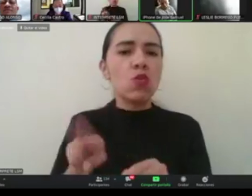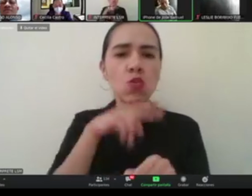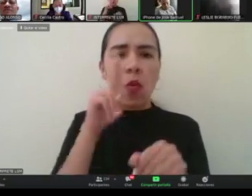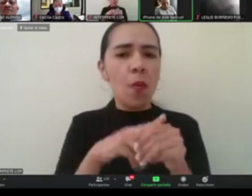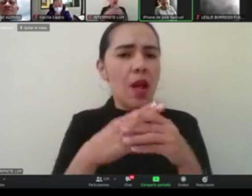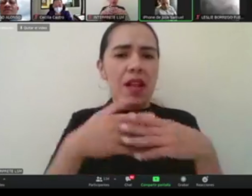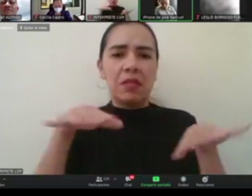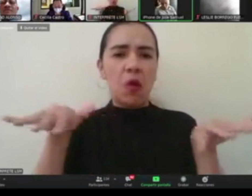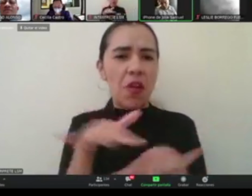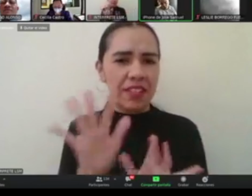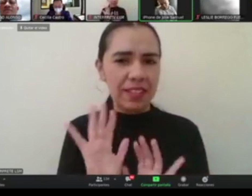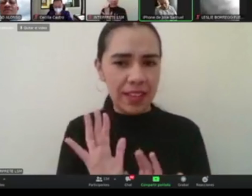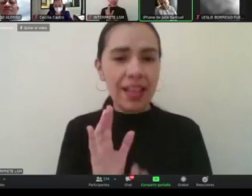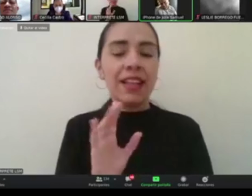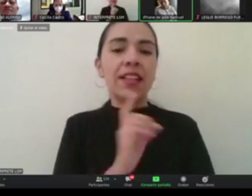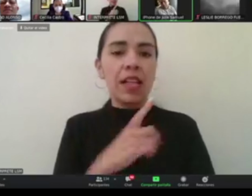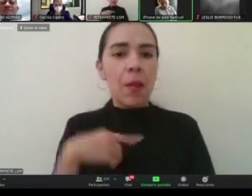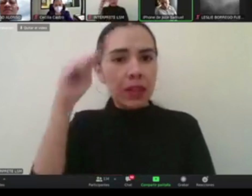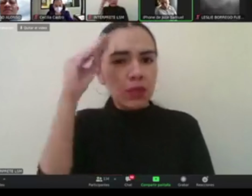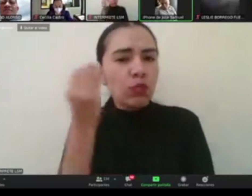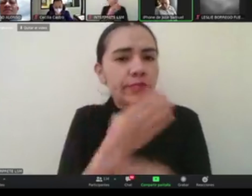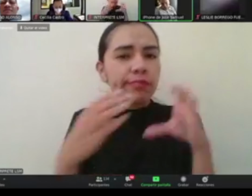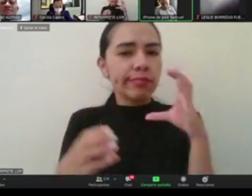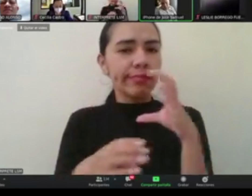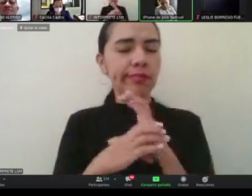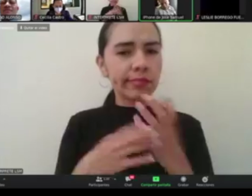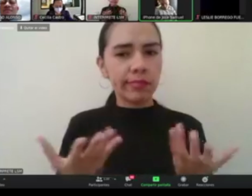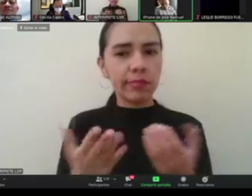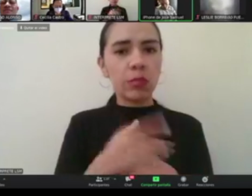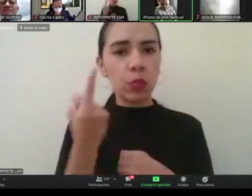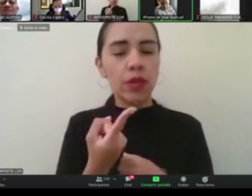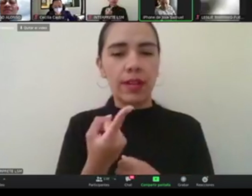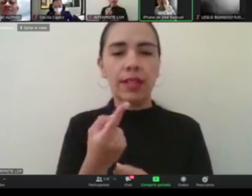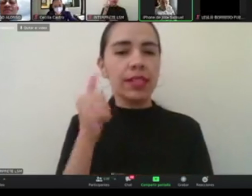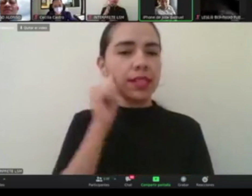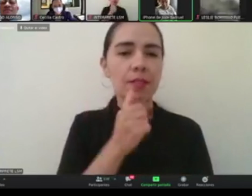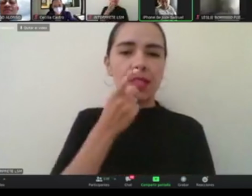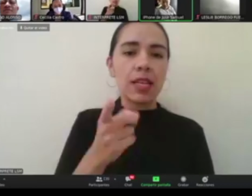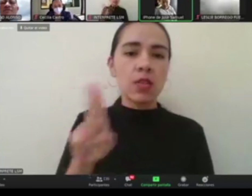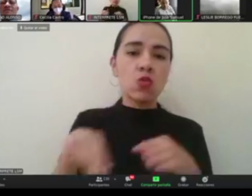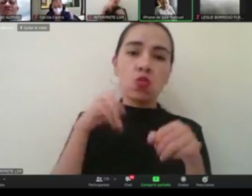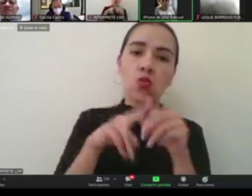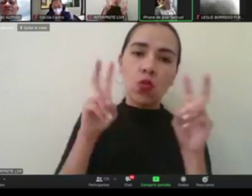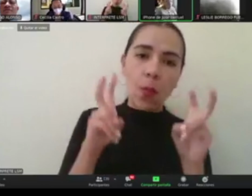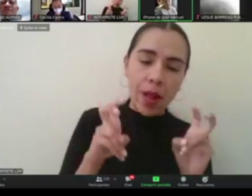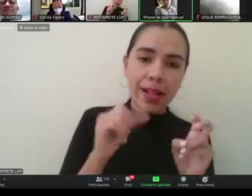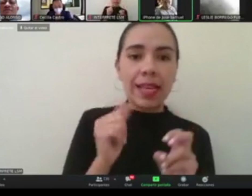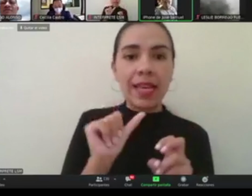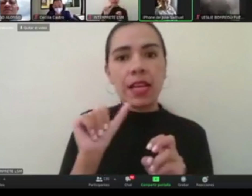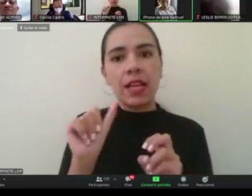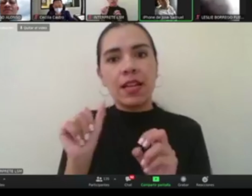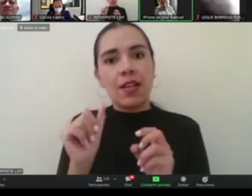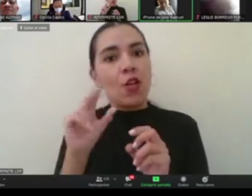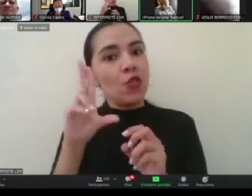hay que repensar muchas cosas. Y sobre todo porque el discurso este de la normalidad y de la anormalidad, donde